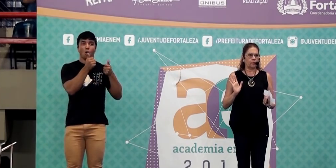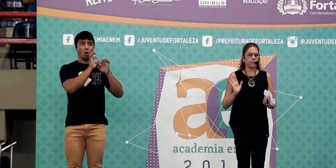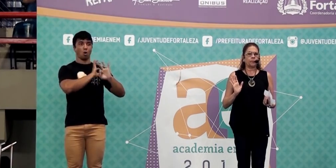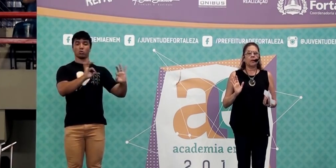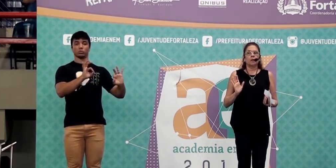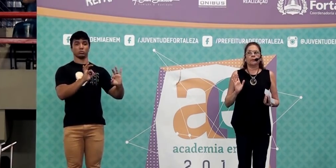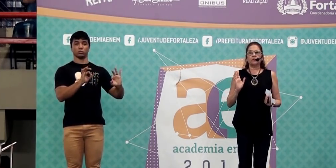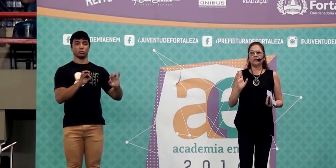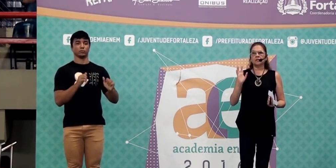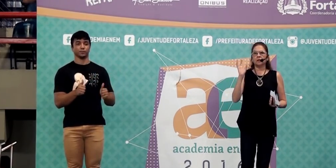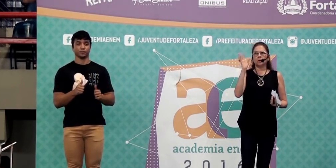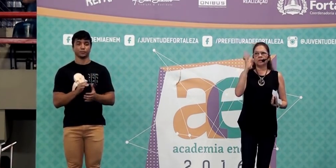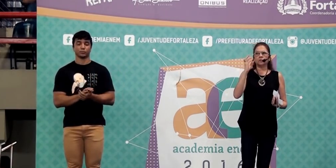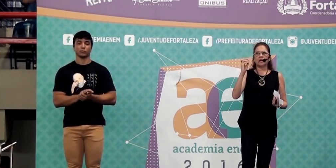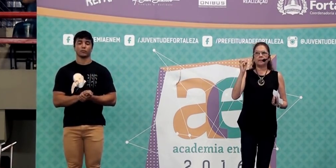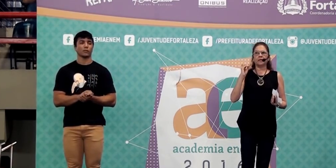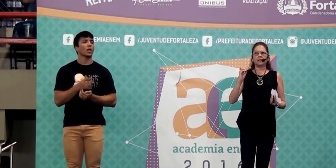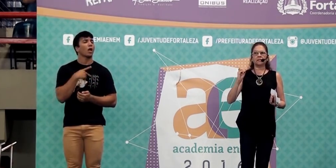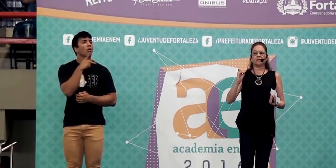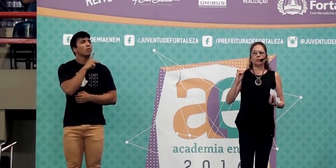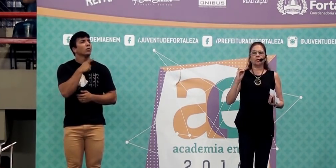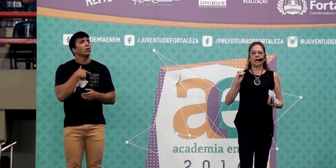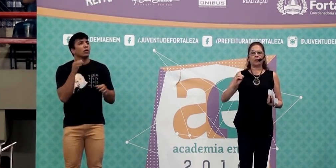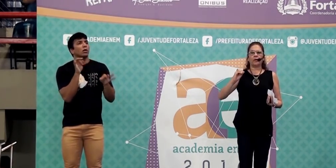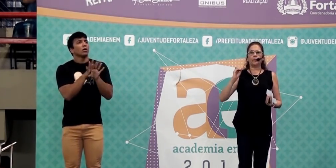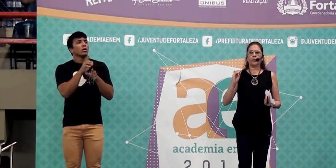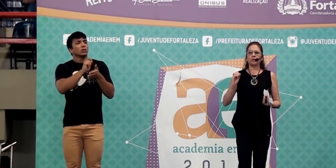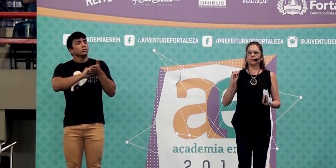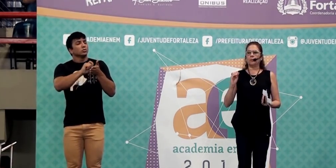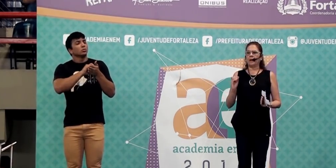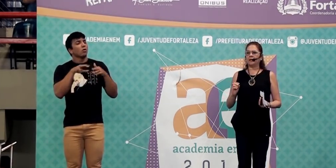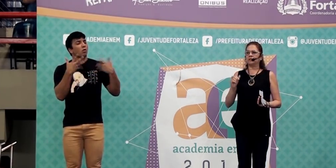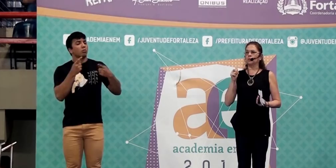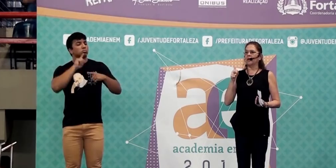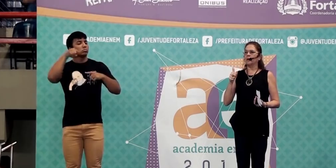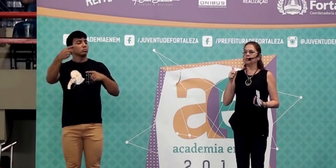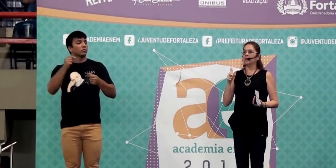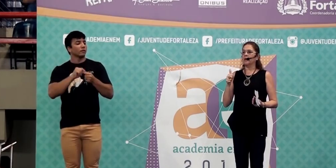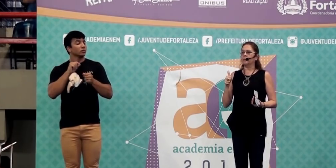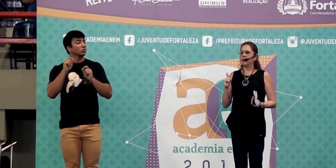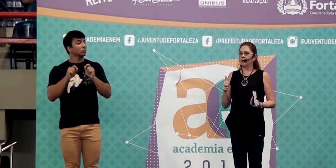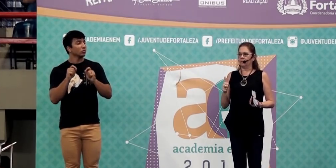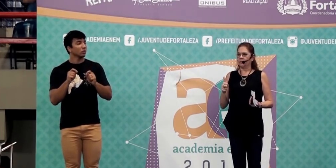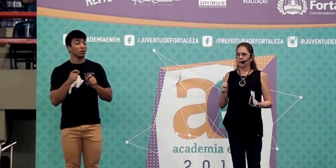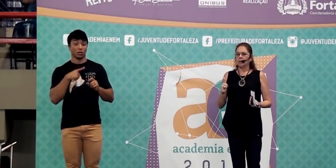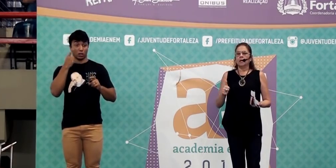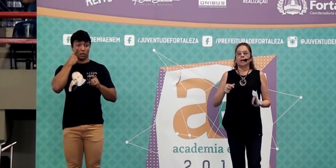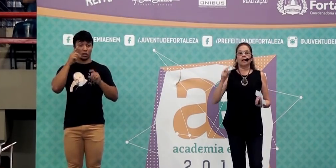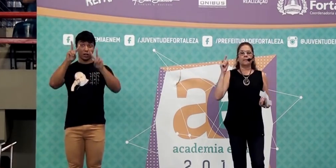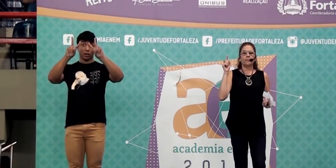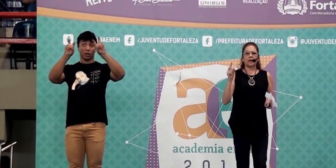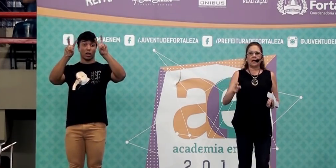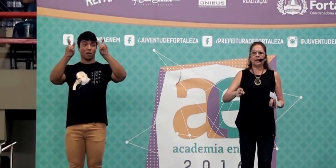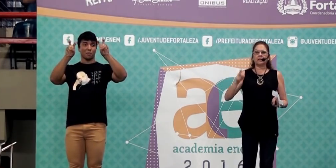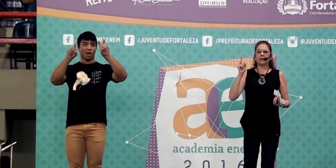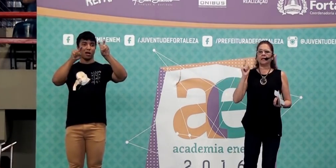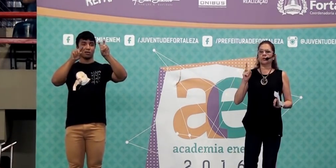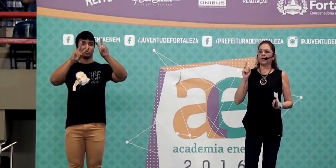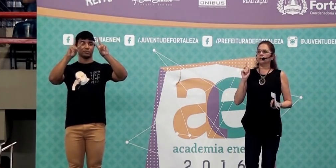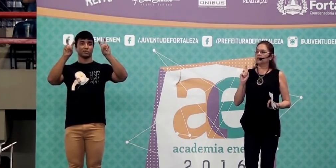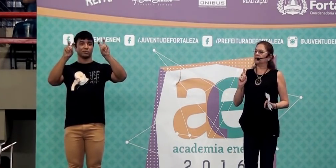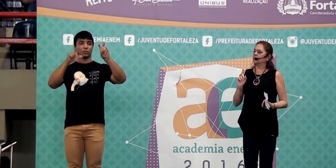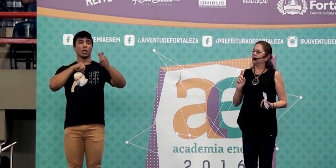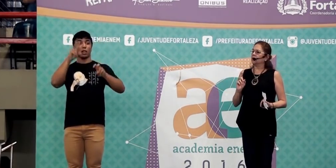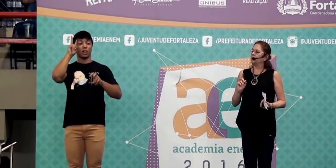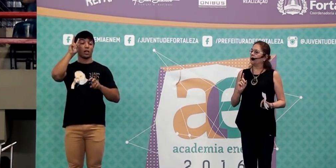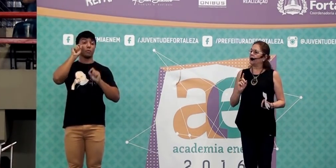todo seu. Professora, quando eu terminar de circular, qual é o próximo passo? Ler o tema. Lembrar daquilo